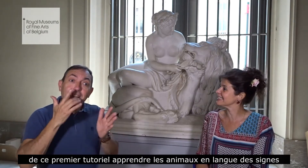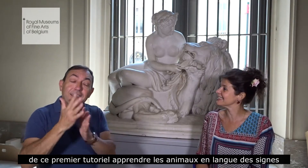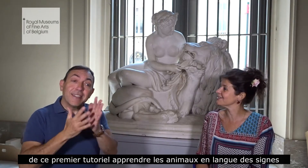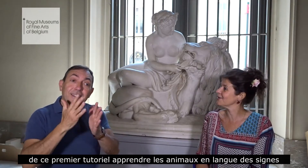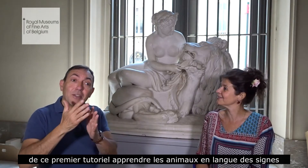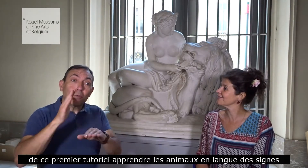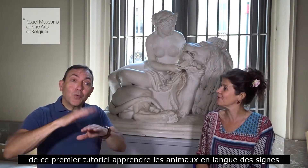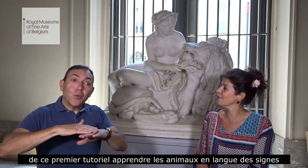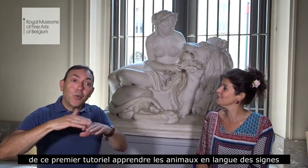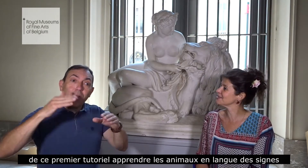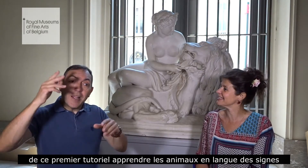signes au musée.